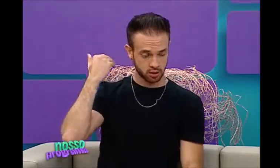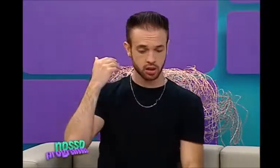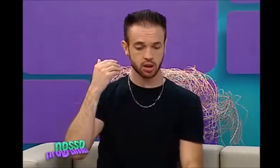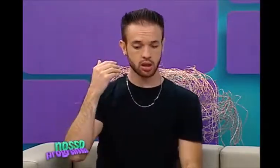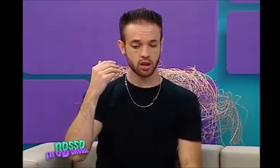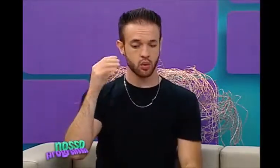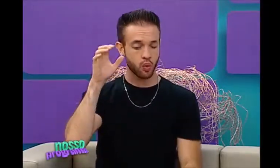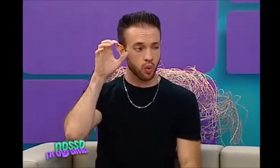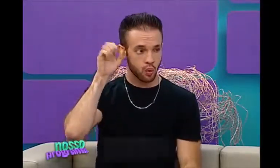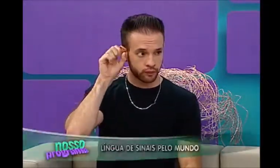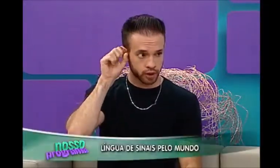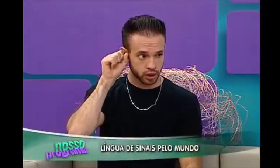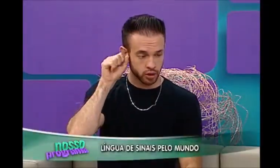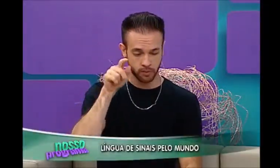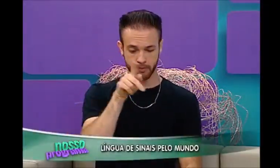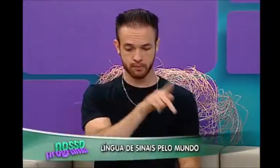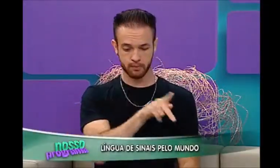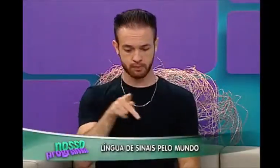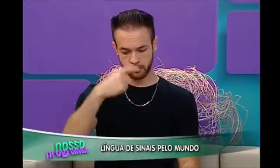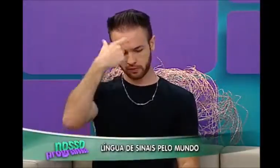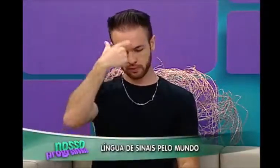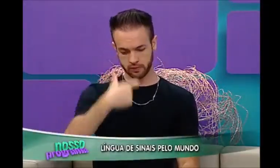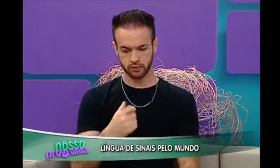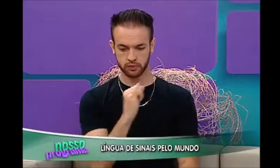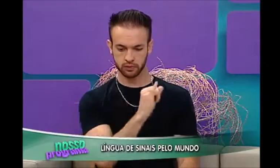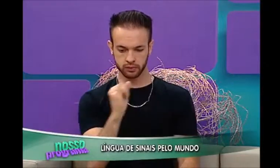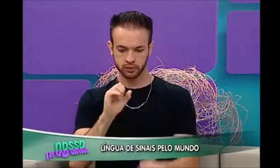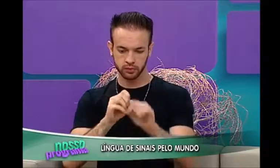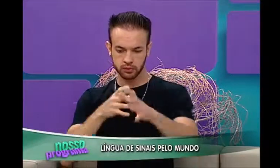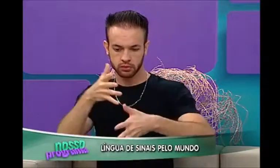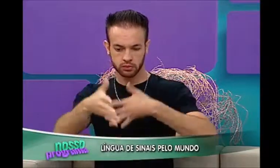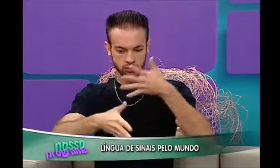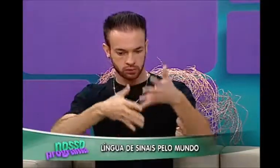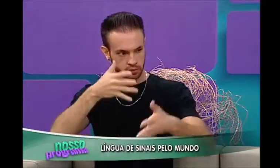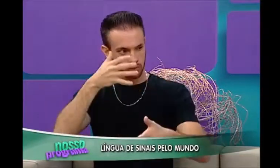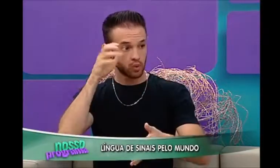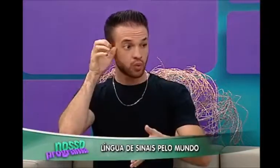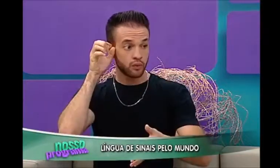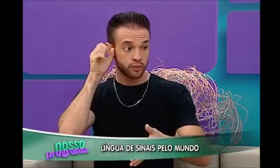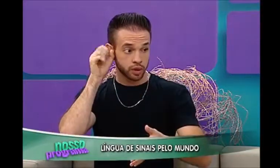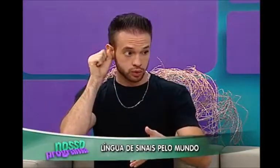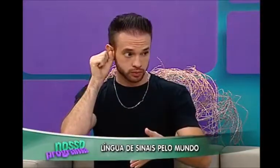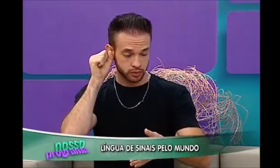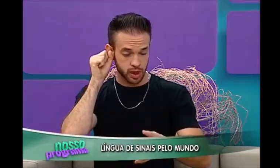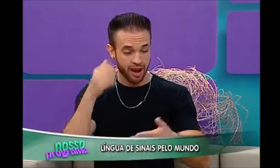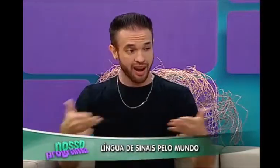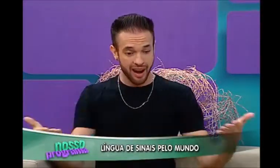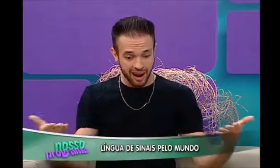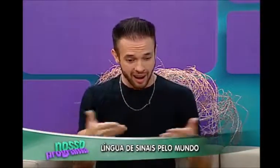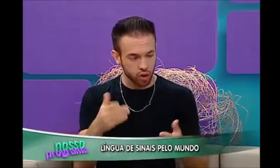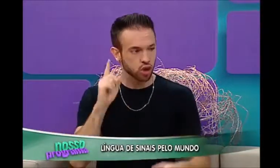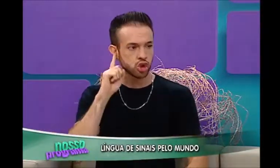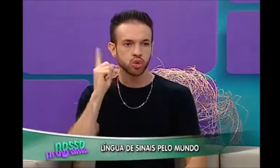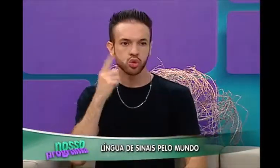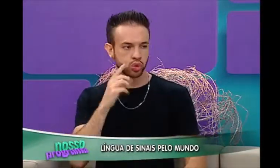pergunta. Porque antigamente o ouvinte era professor e instrutor e fazia tudo, né, o ouvinte. Agora